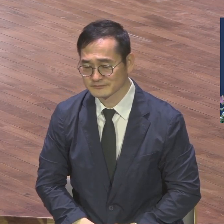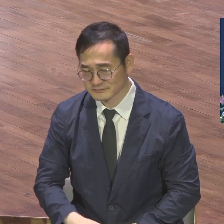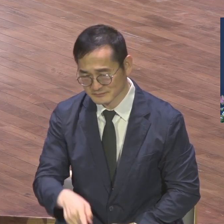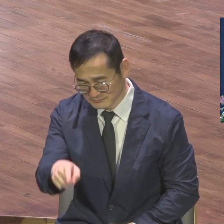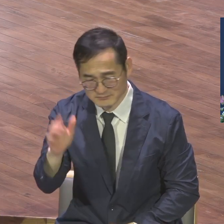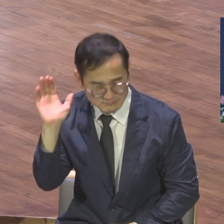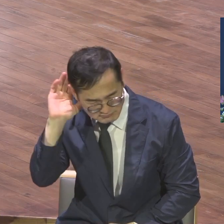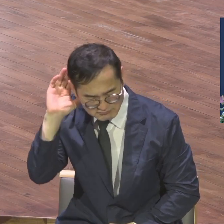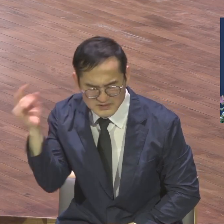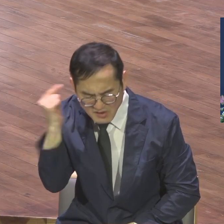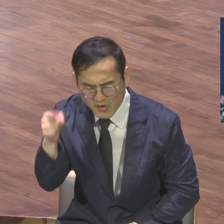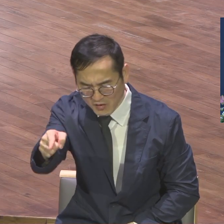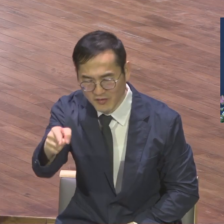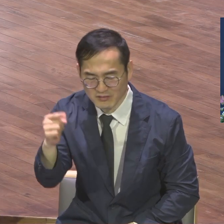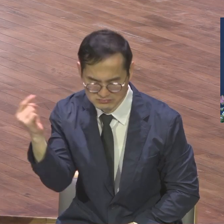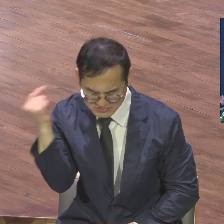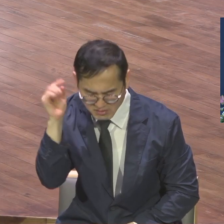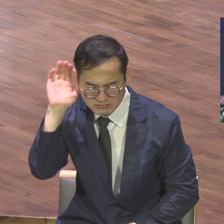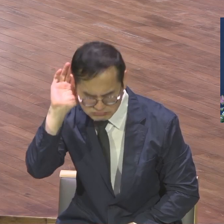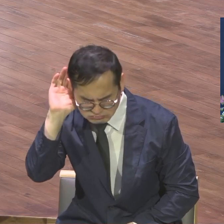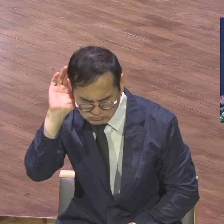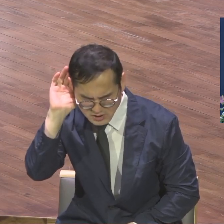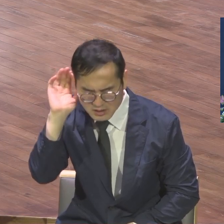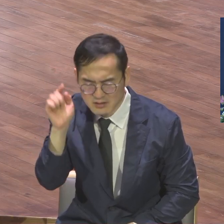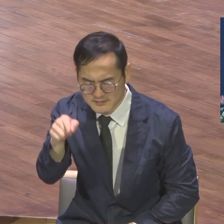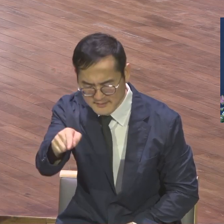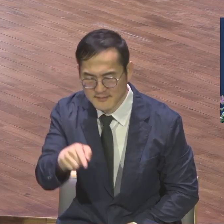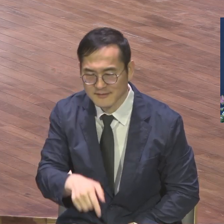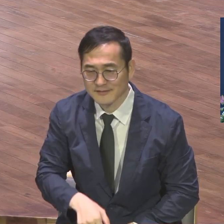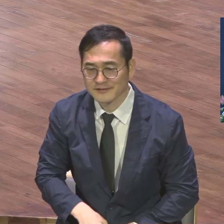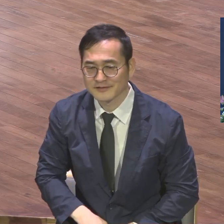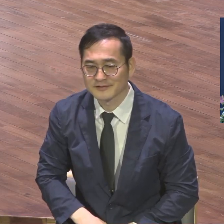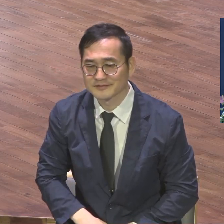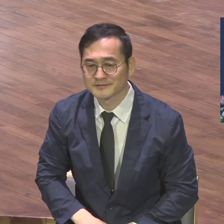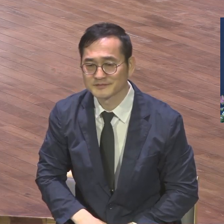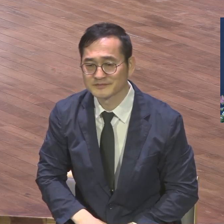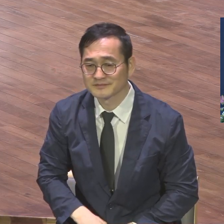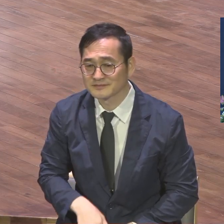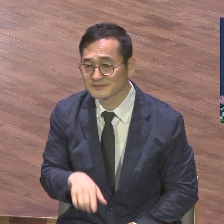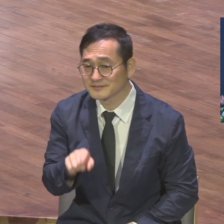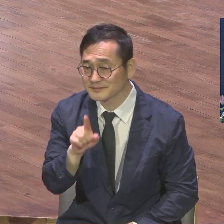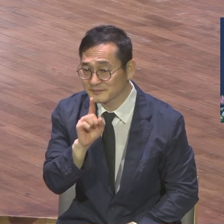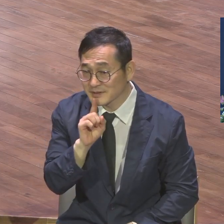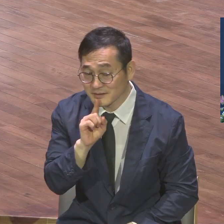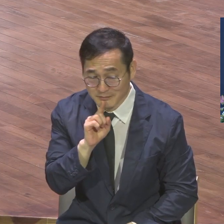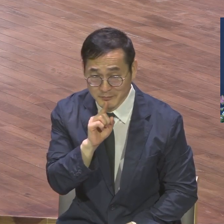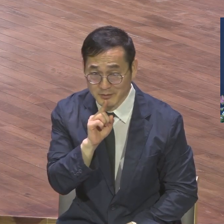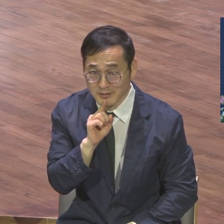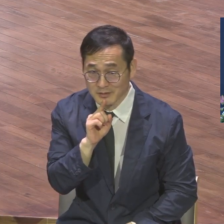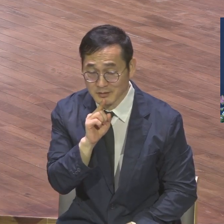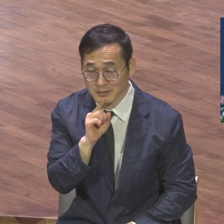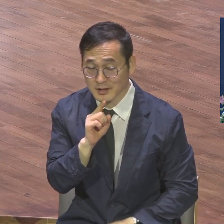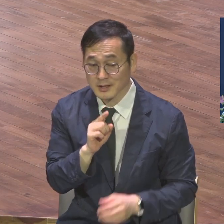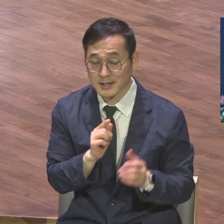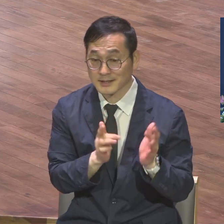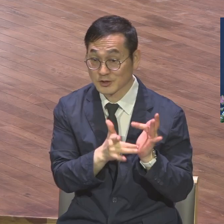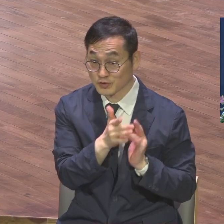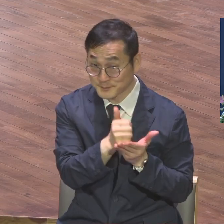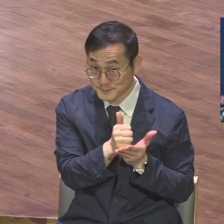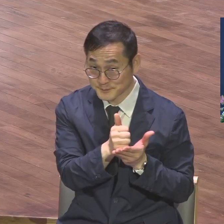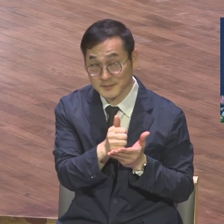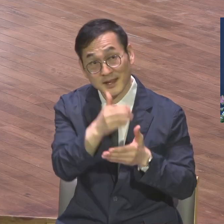들으라로 시작이 됩니다. 특별히 우리가 오늘 말씀을 통해서 분명히 잡아야 될 것은 예수님께서